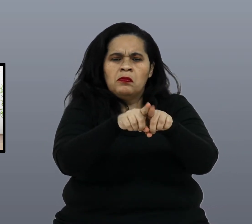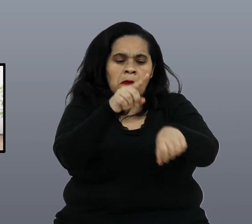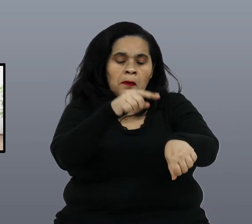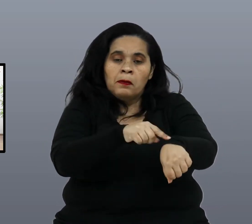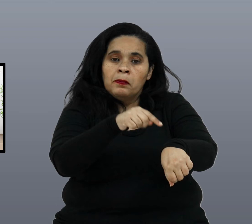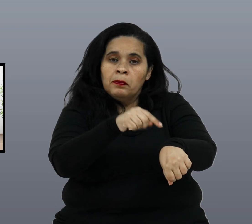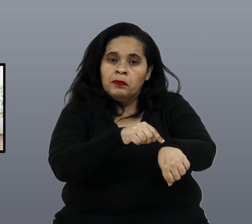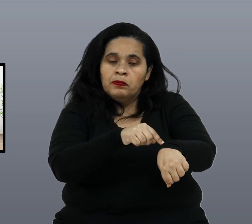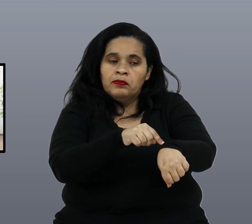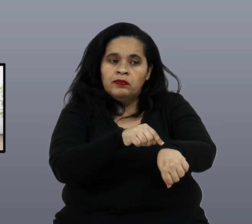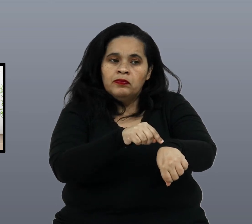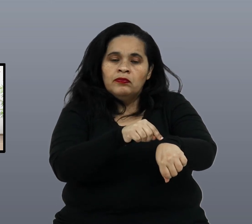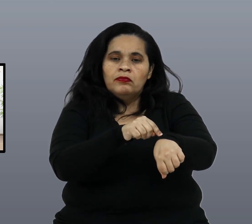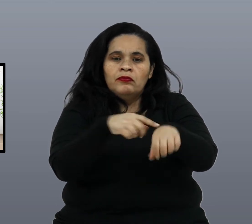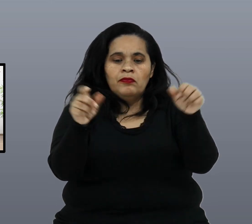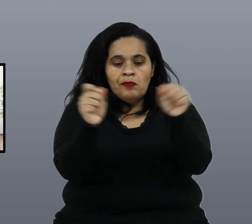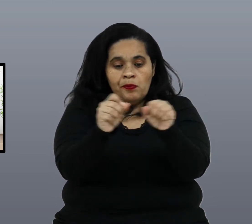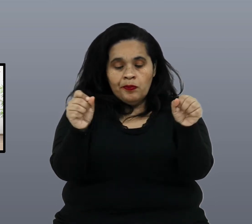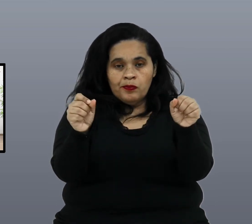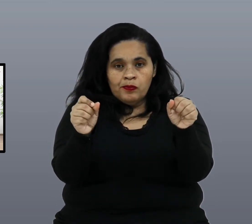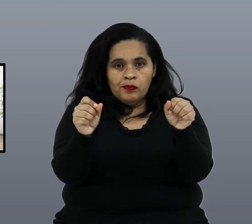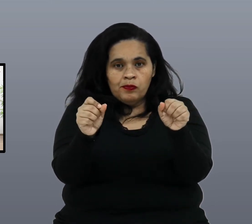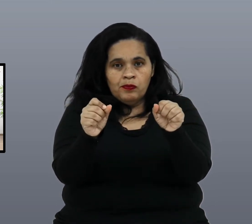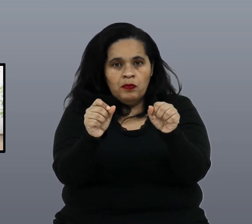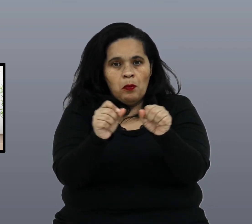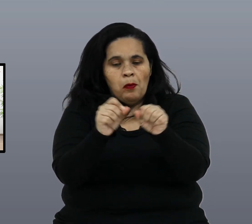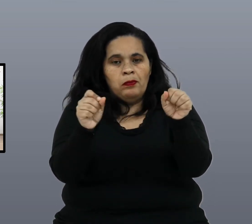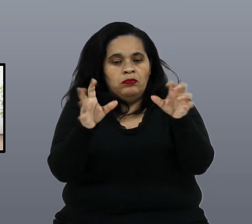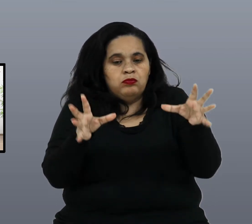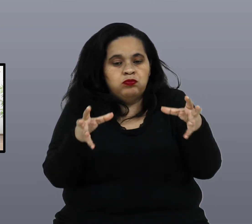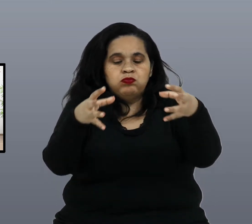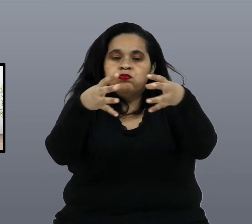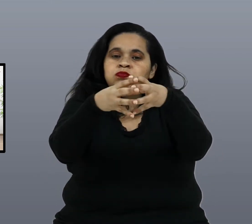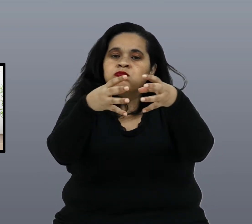eles fizeram parte, foram agregados, né,